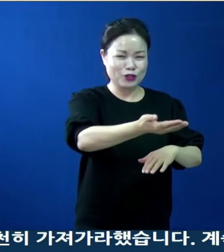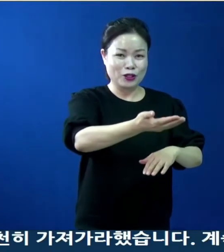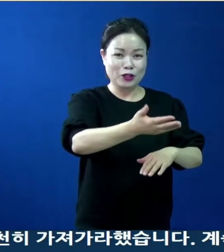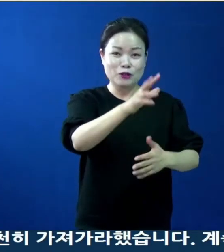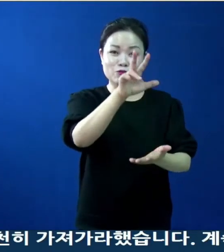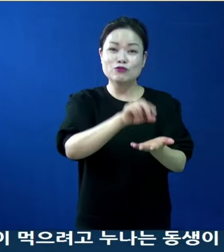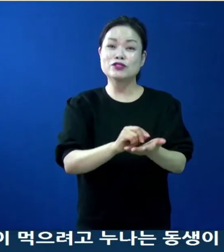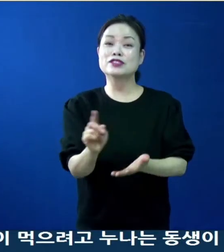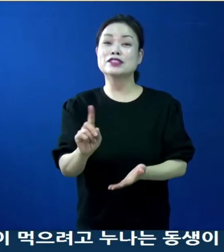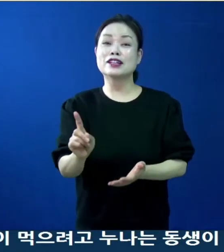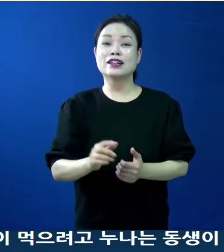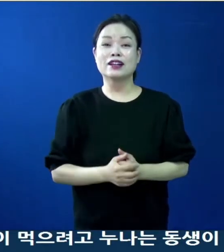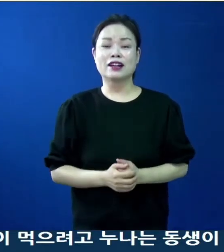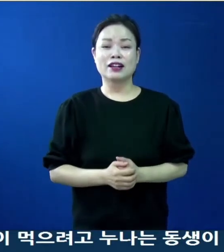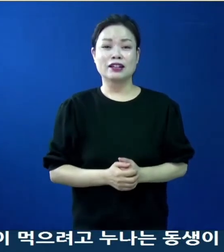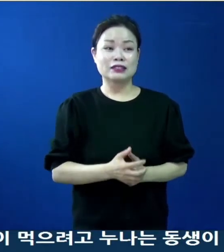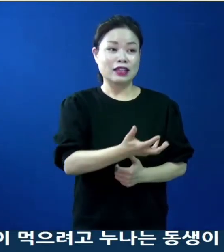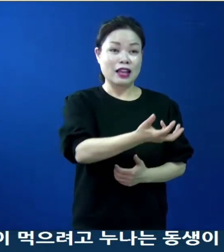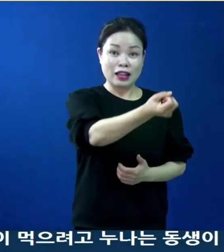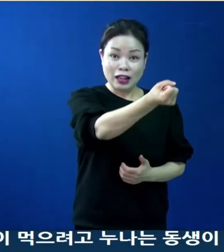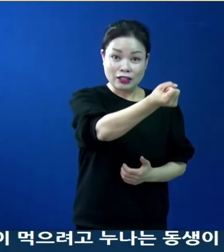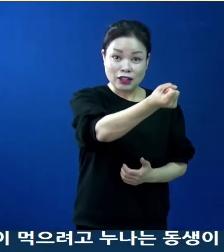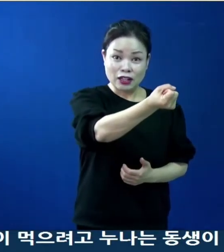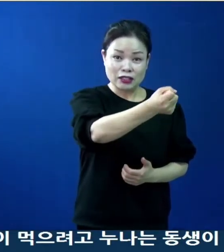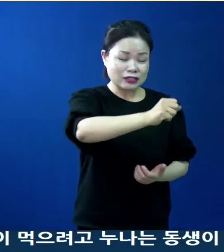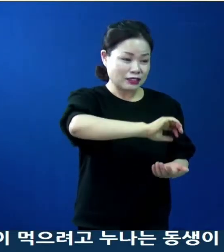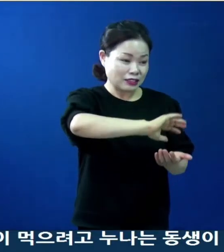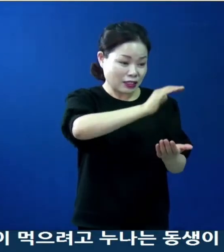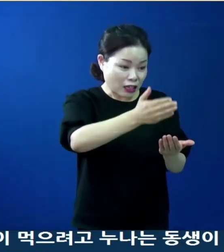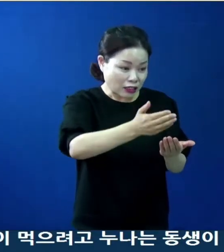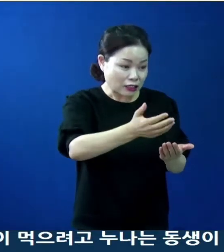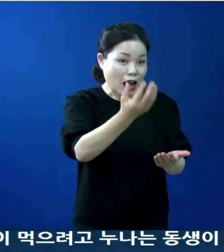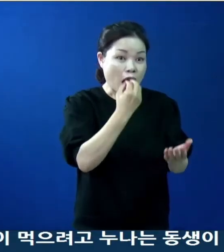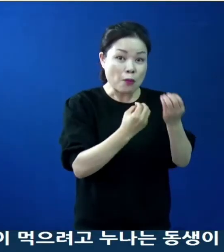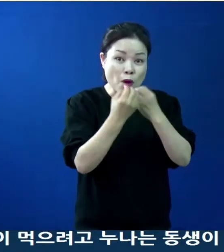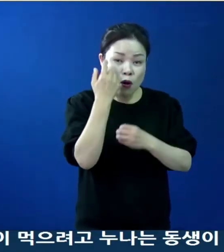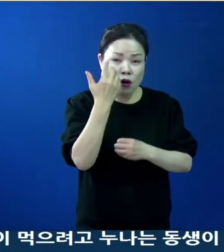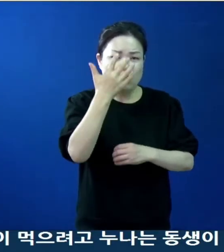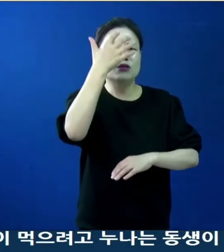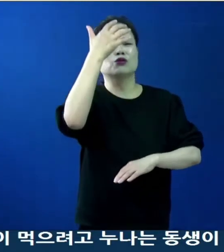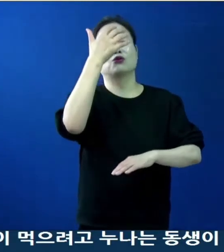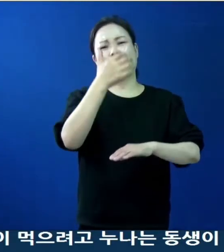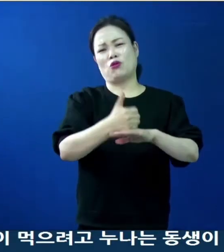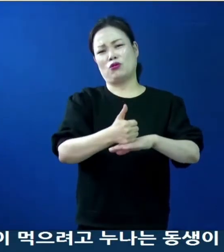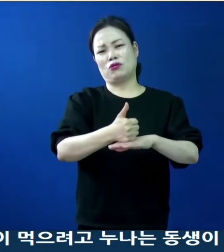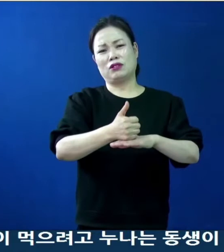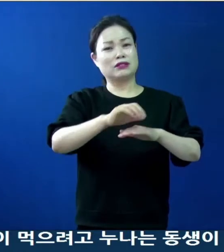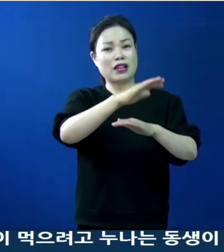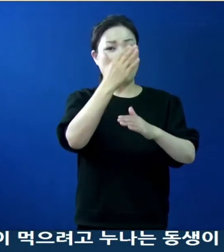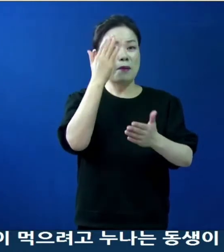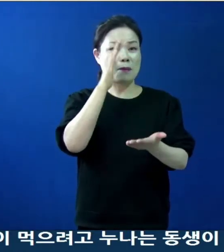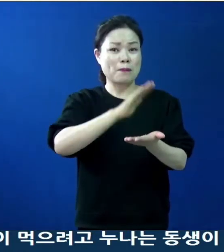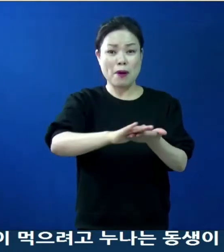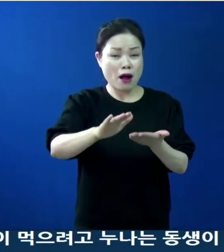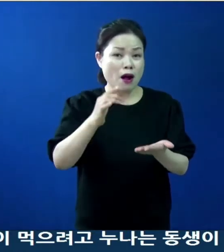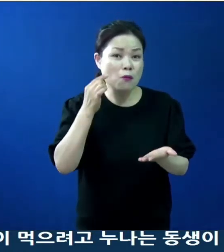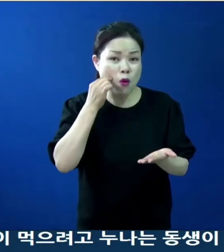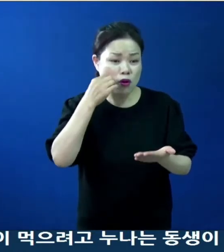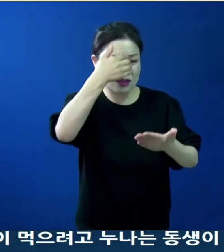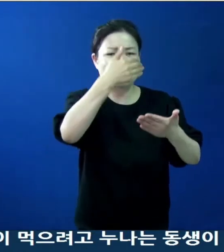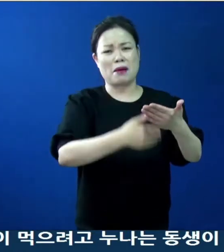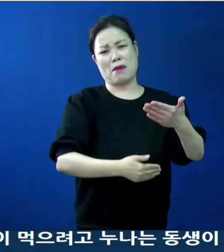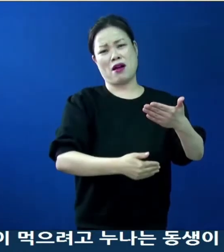문제는 무엇이냐면 그렇게 가져가서 다 먹었느냐? 결국에는 다 먹지